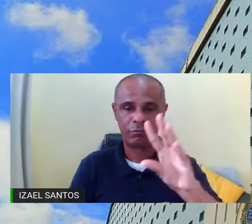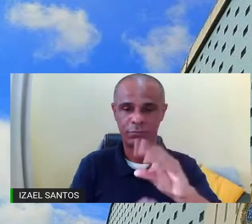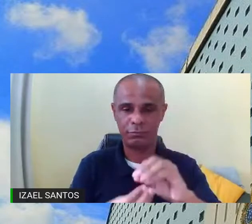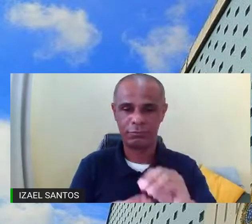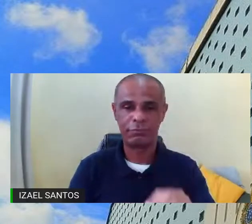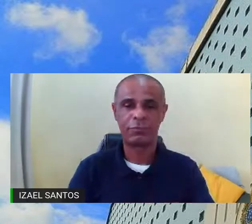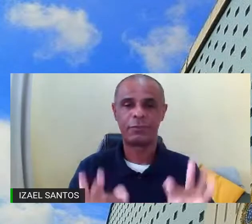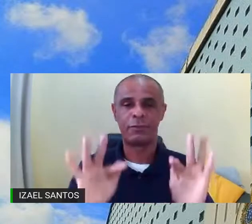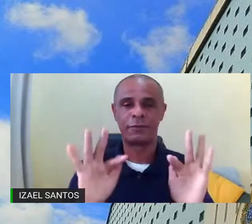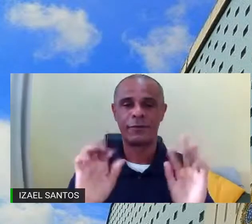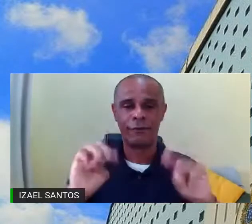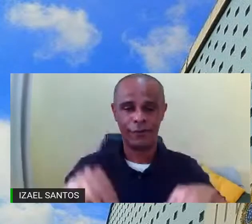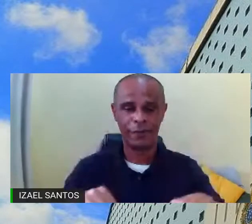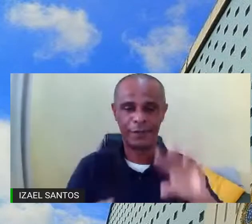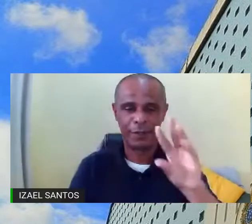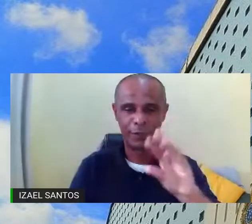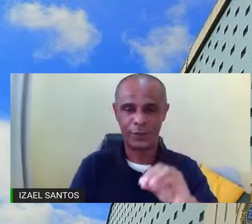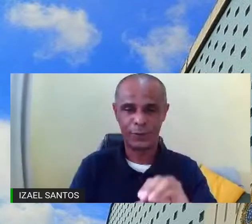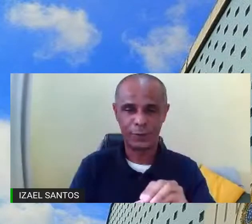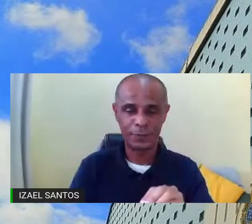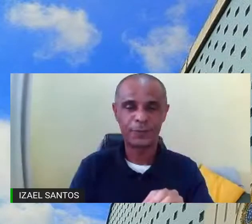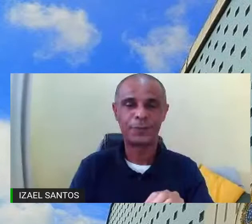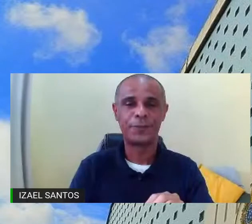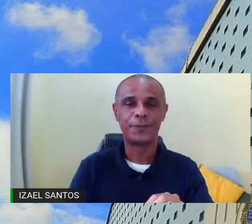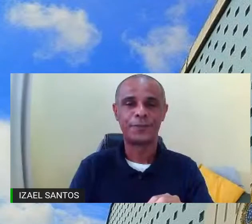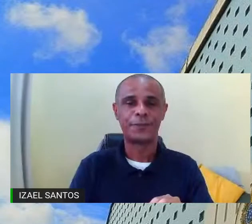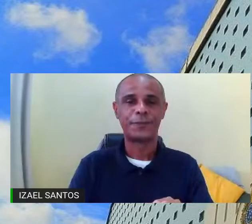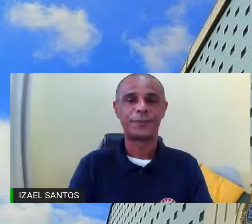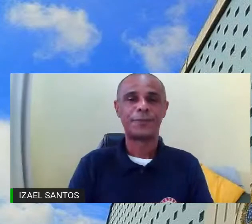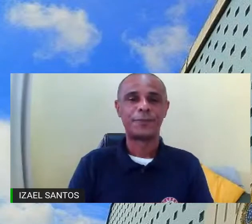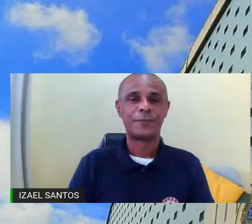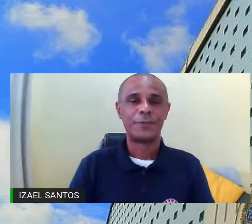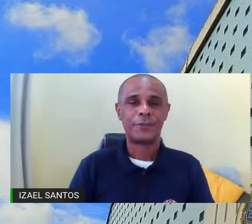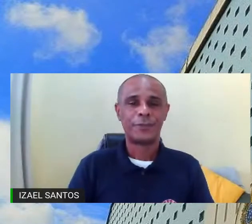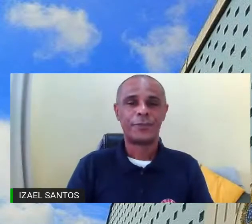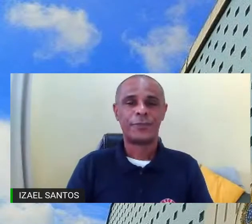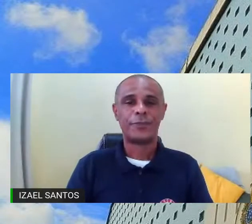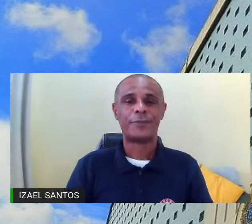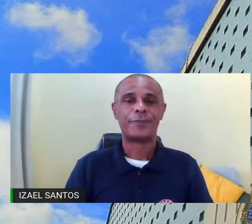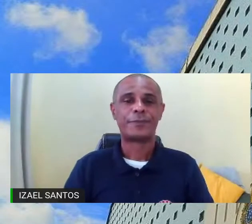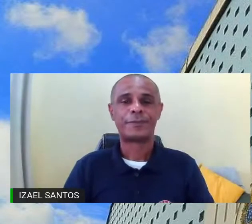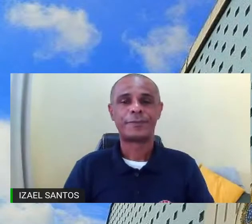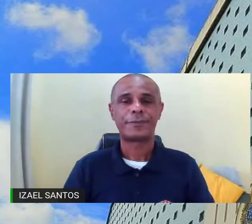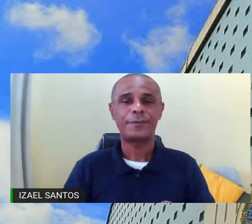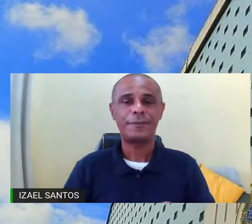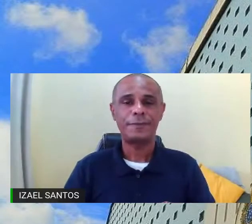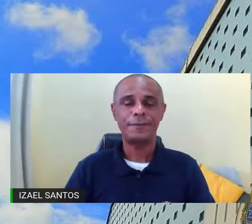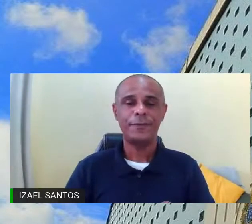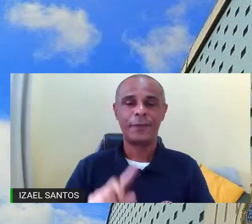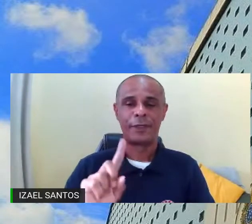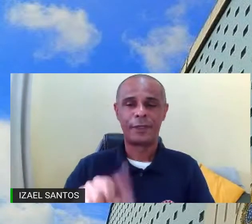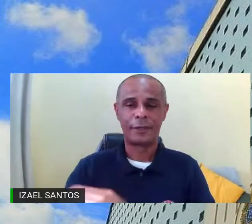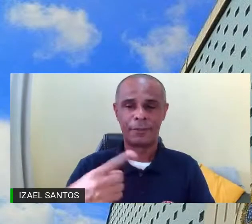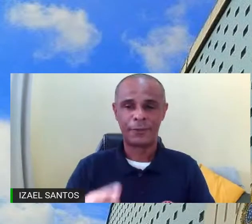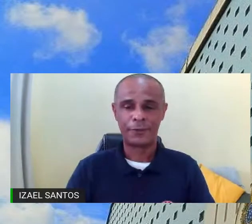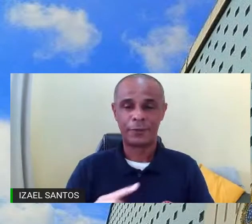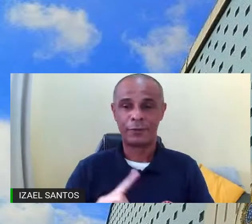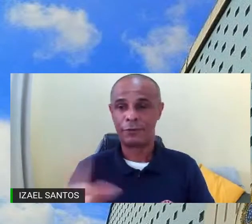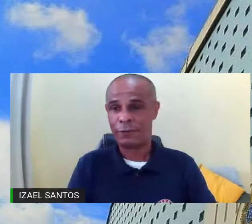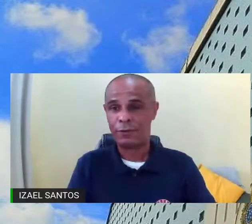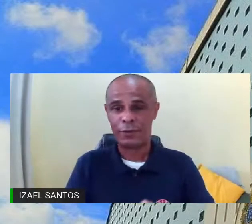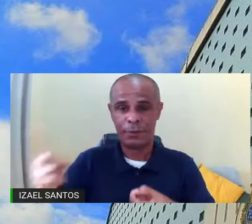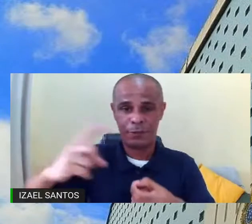Vou sair daqui e espero, dentro em pouco, vou apenas falar alguns parágrafos, e dentro em pouco, então, nós podemos